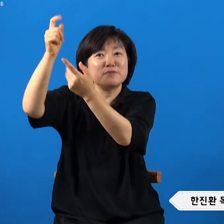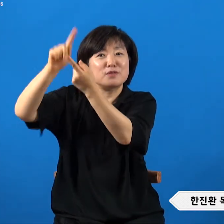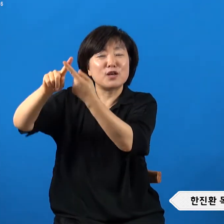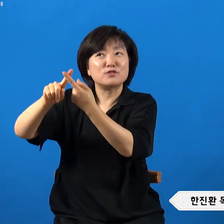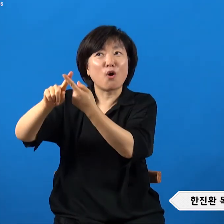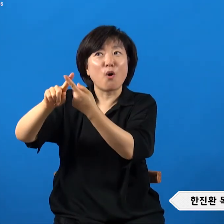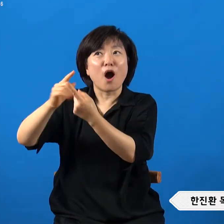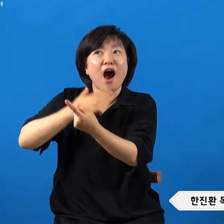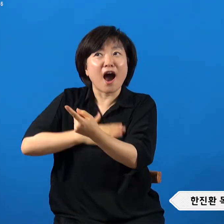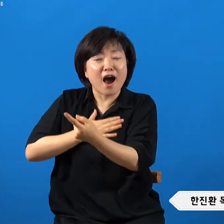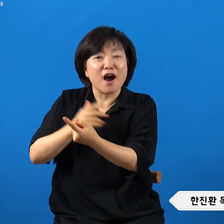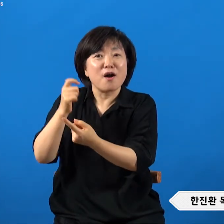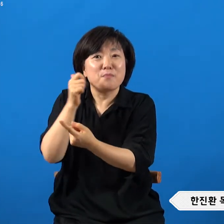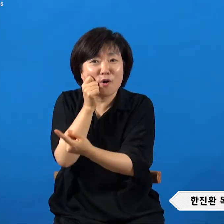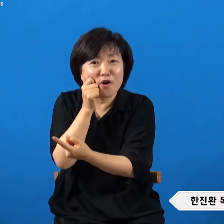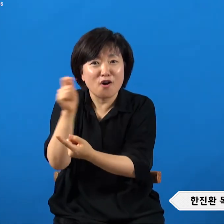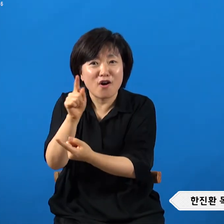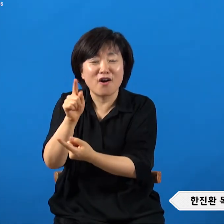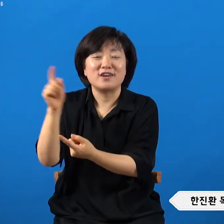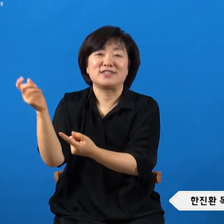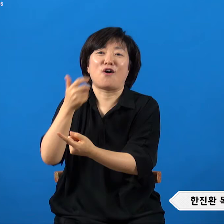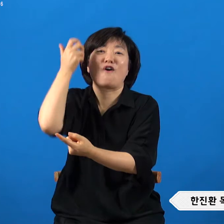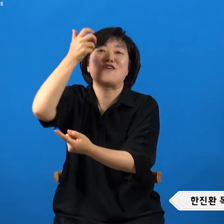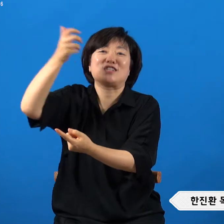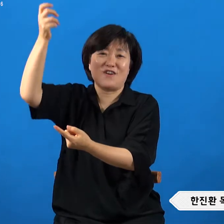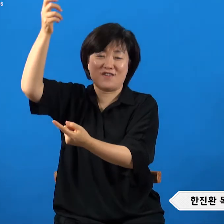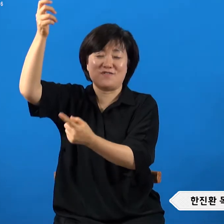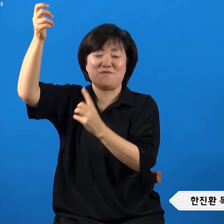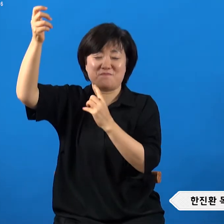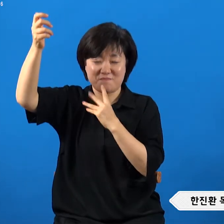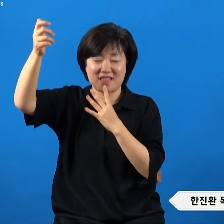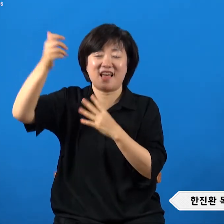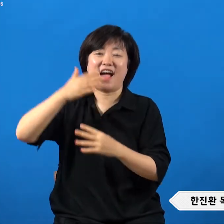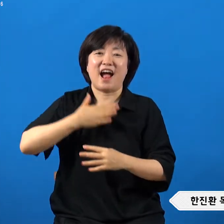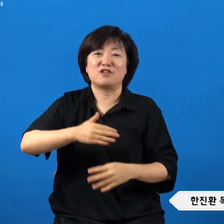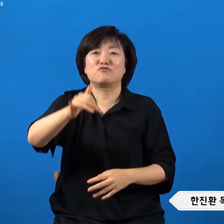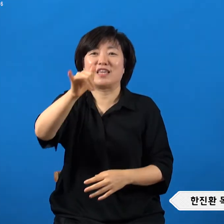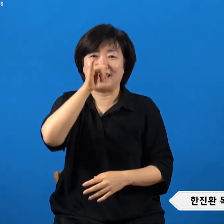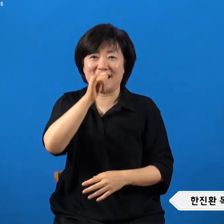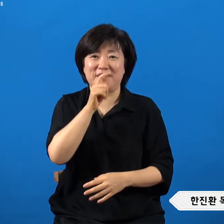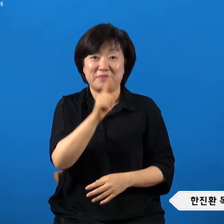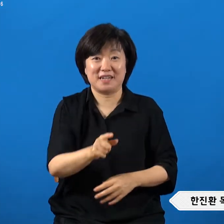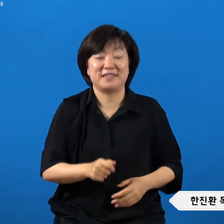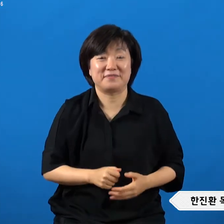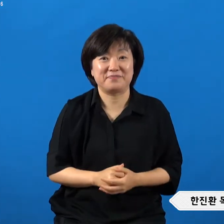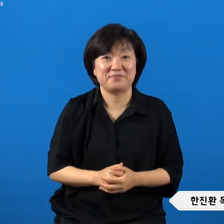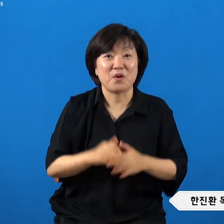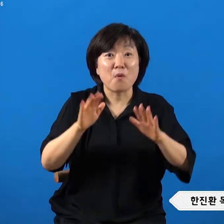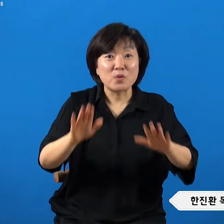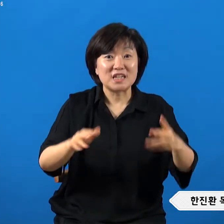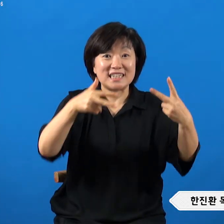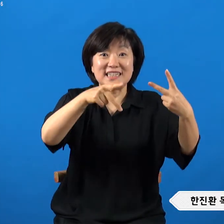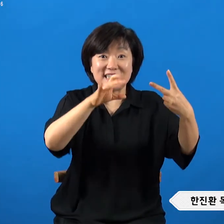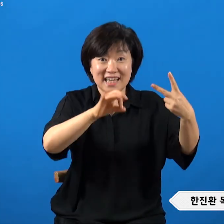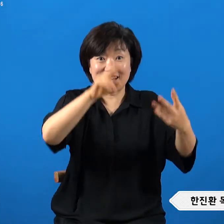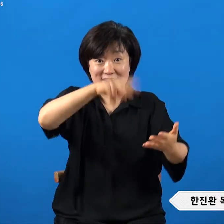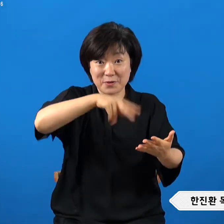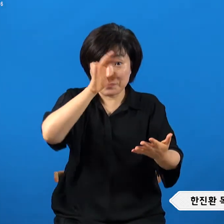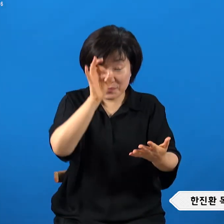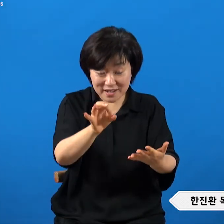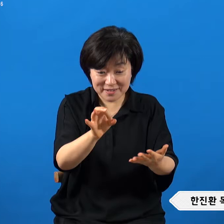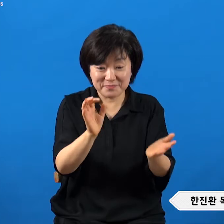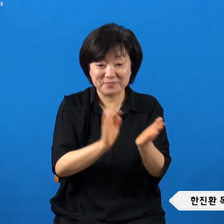성령님을 통해서만 알 수 있다 하는 것을 강조합니다. 그래서 오늘 이 2장을 쭉 다